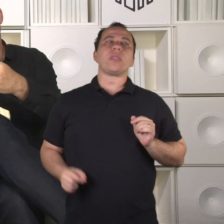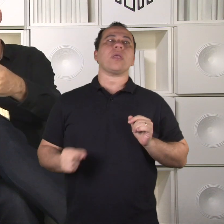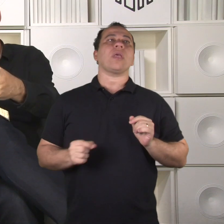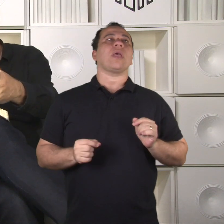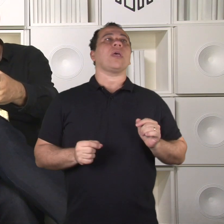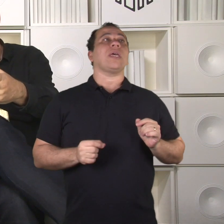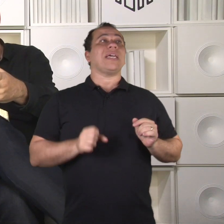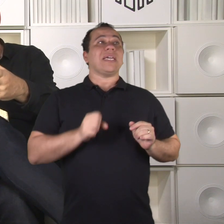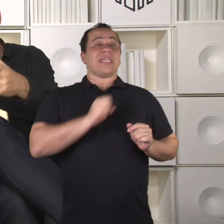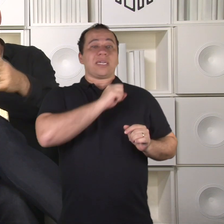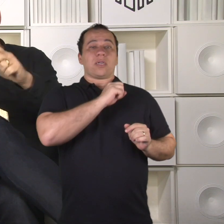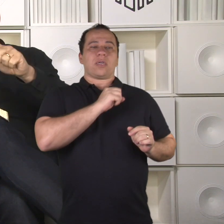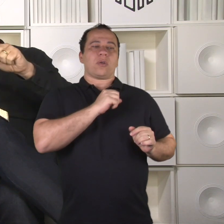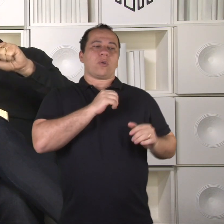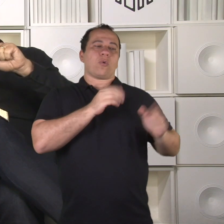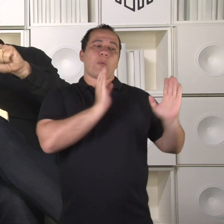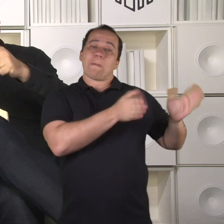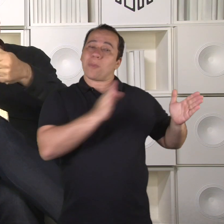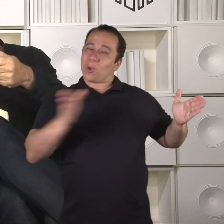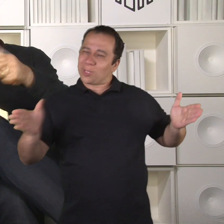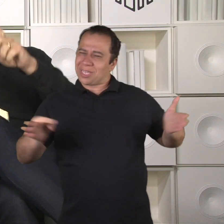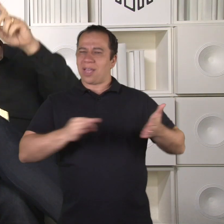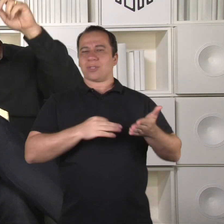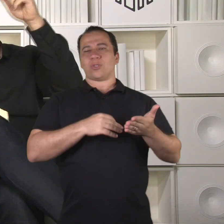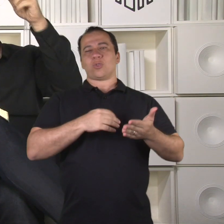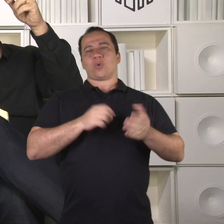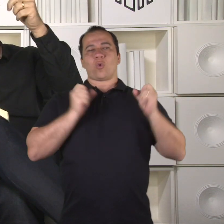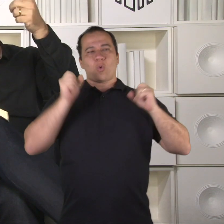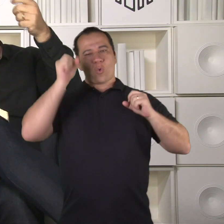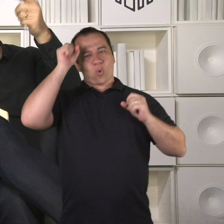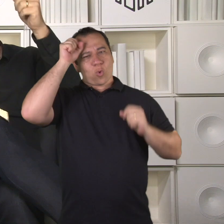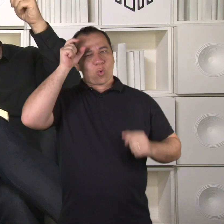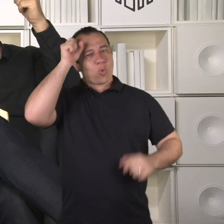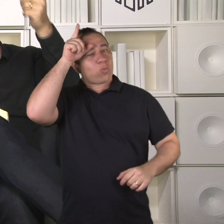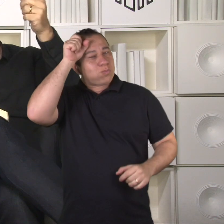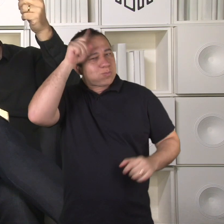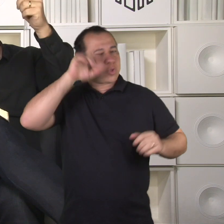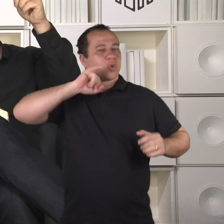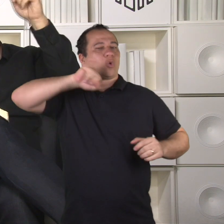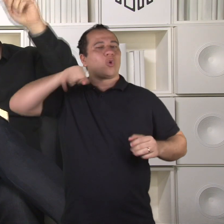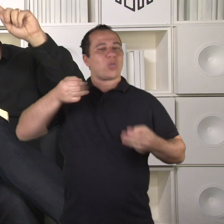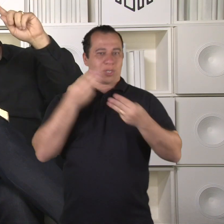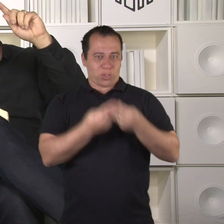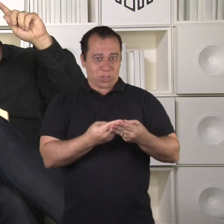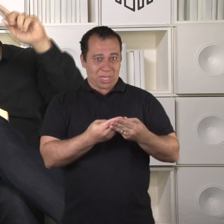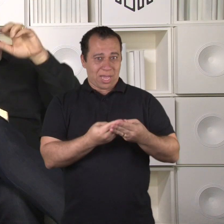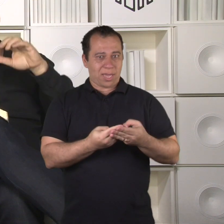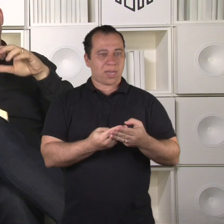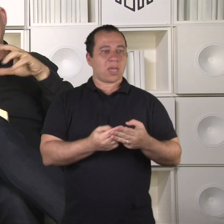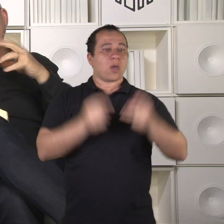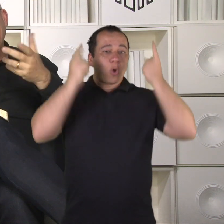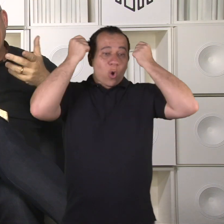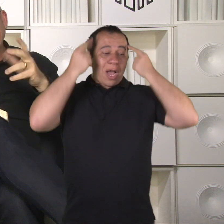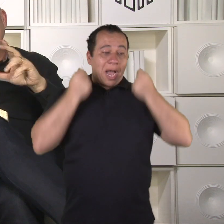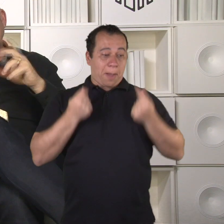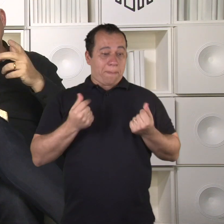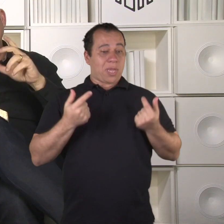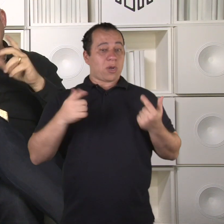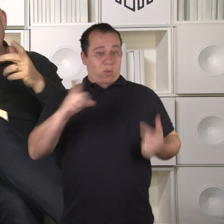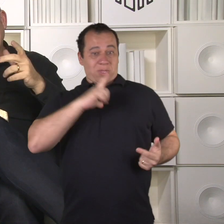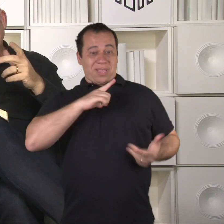as chaves do reino. E aquilo que ele ligava na terra era ligado no céu, e o que ele desligava na terra era desligado no céu.